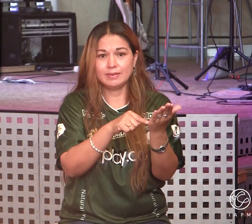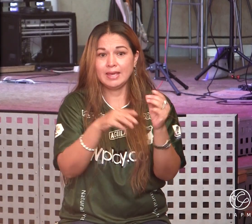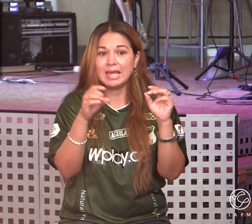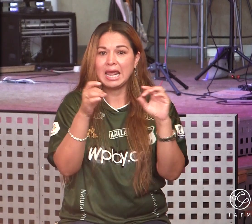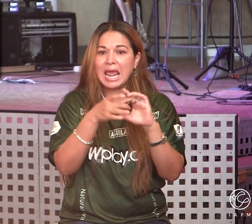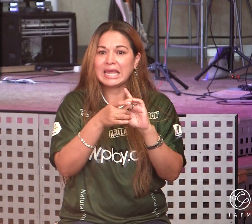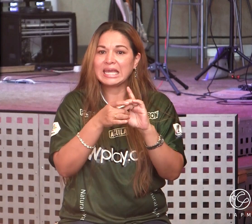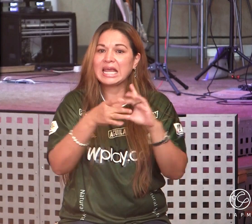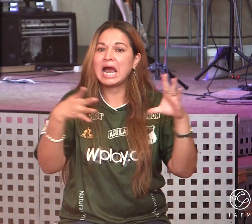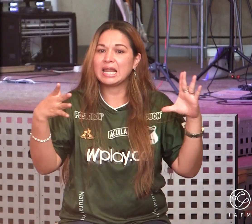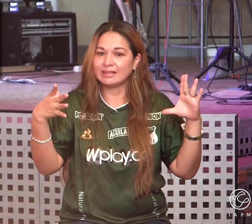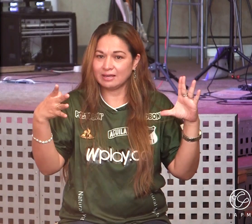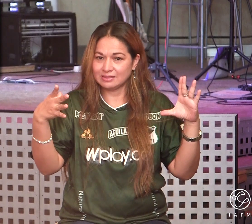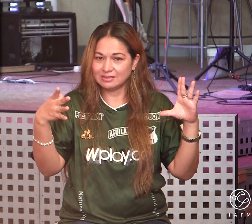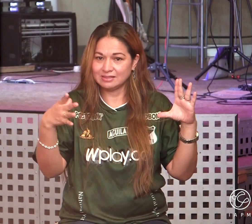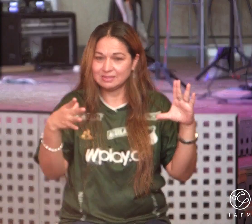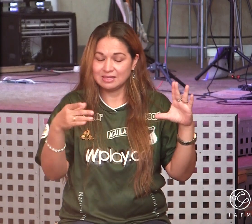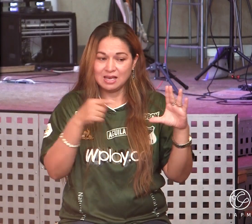la carne.